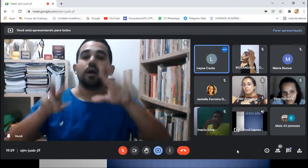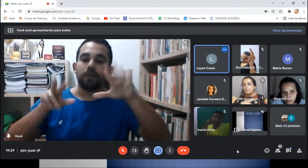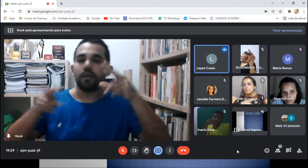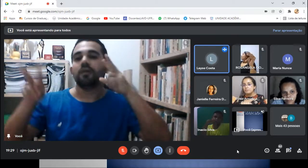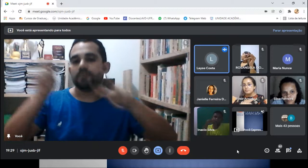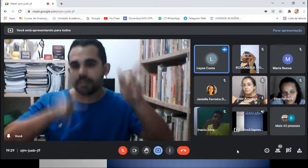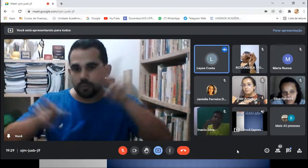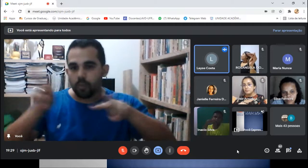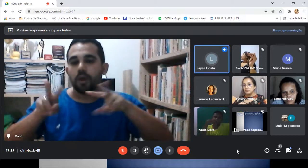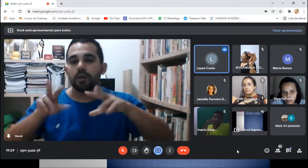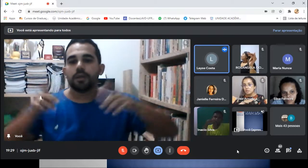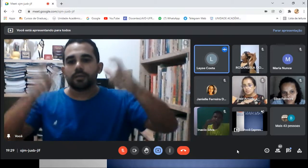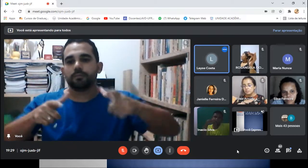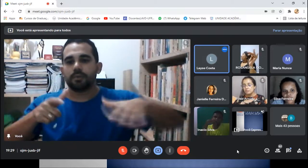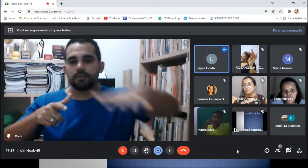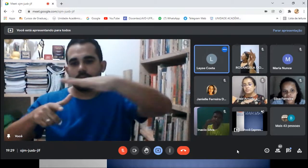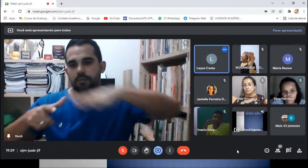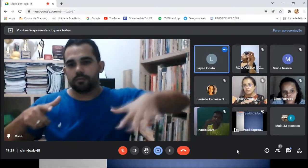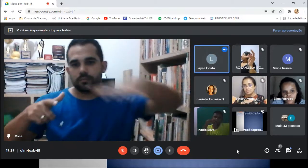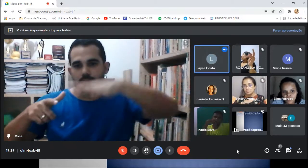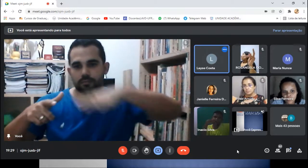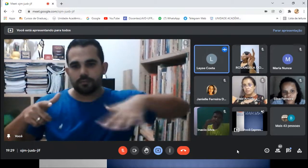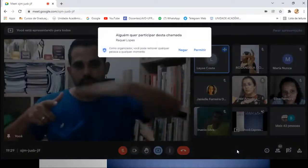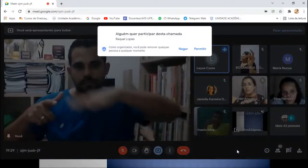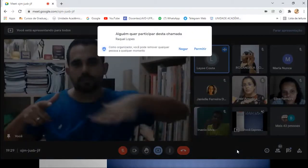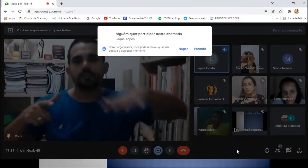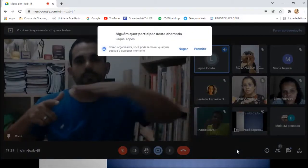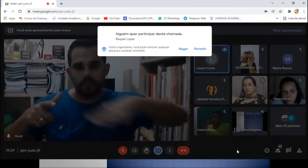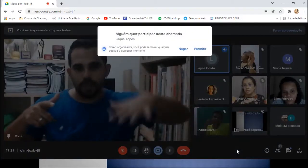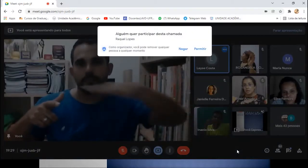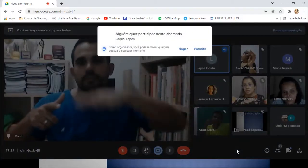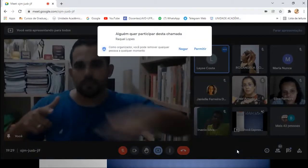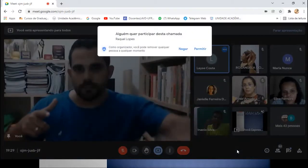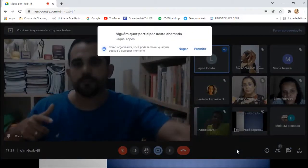Temos a visual. Temos a espacial.